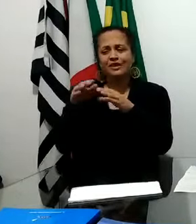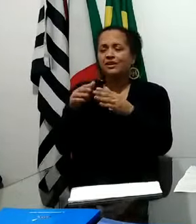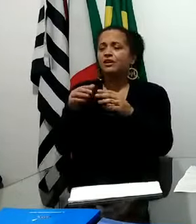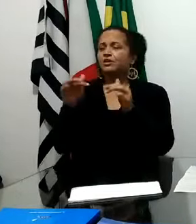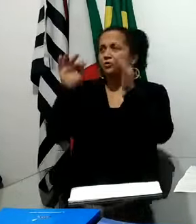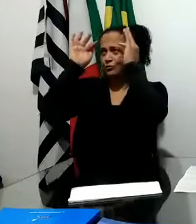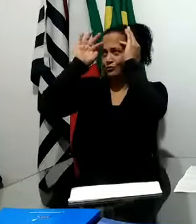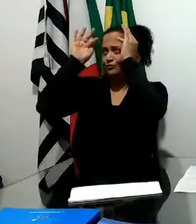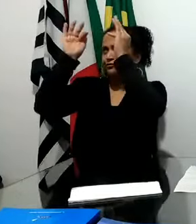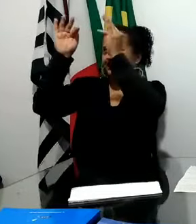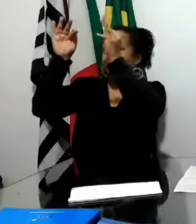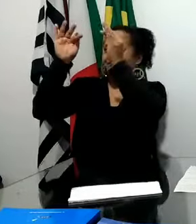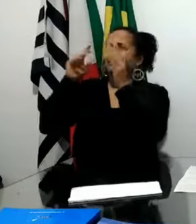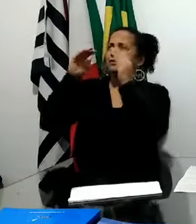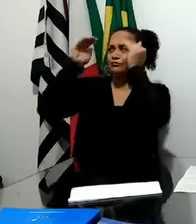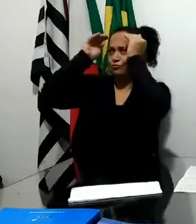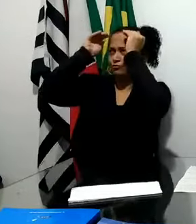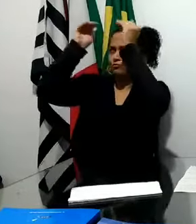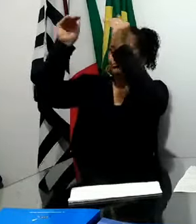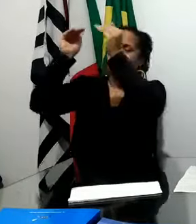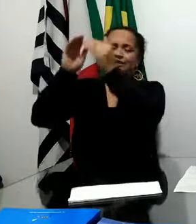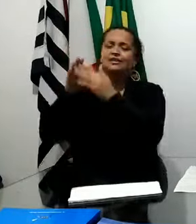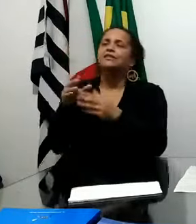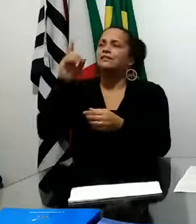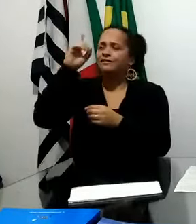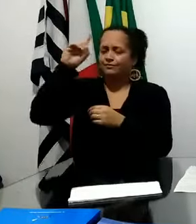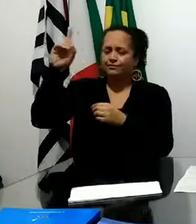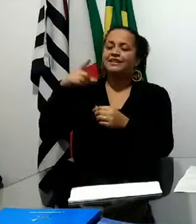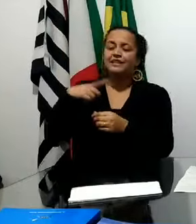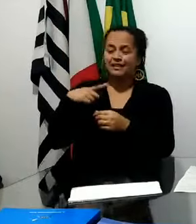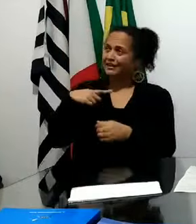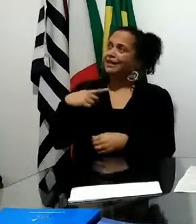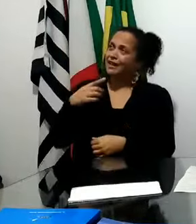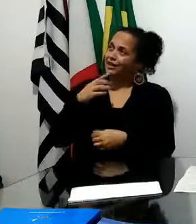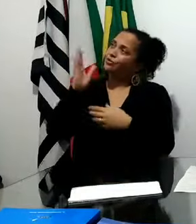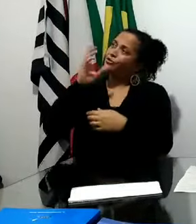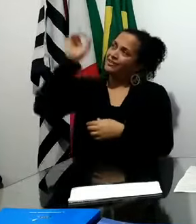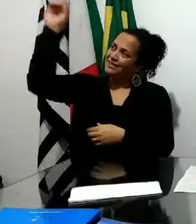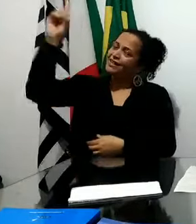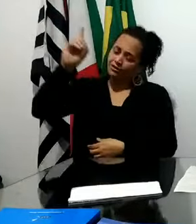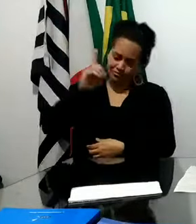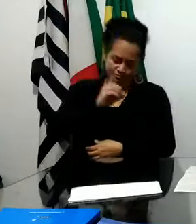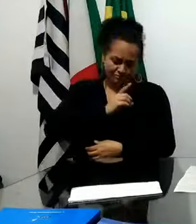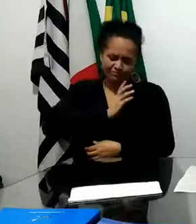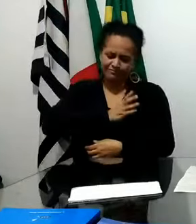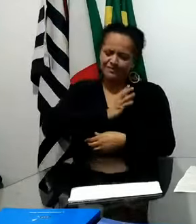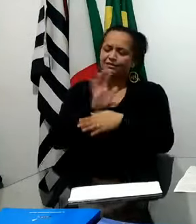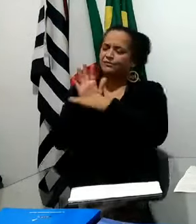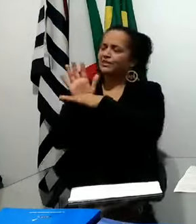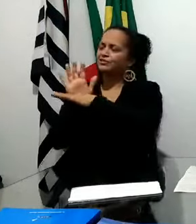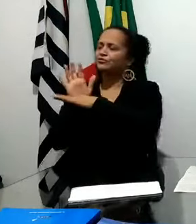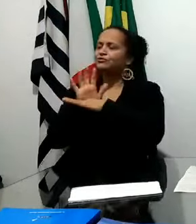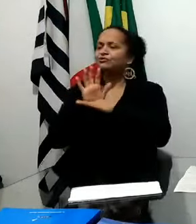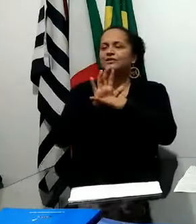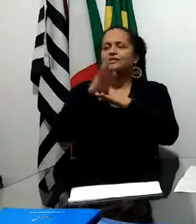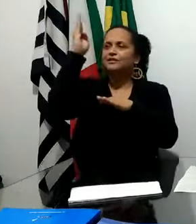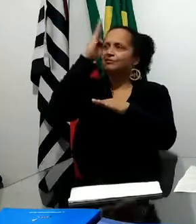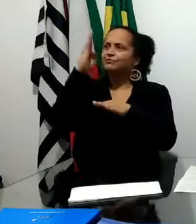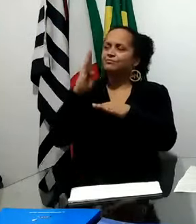verdade, que temam ao Senhor para governar nossa nação, para administrar nossa nação com